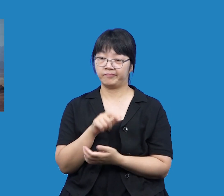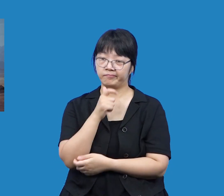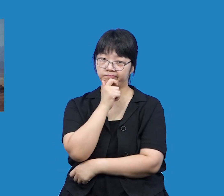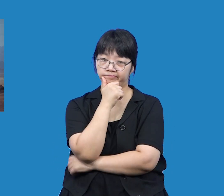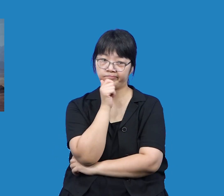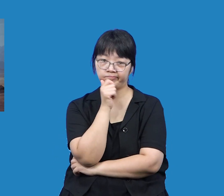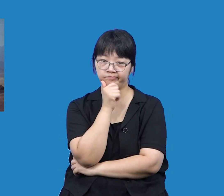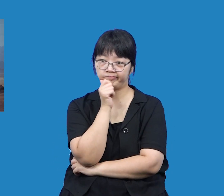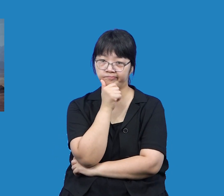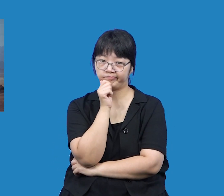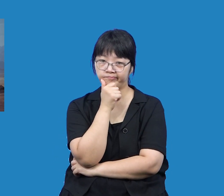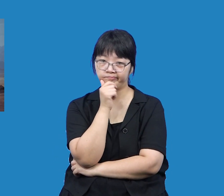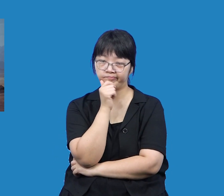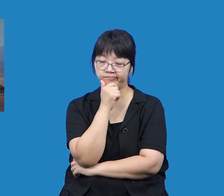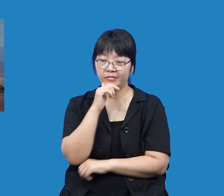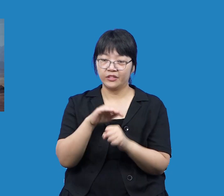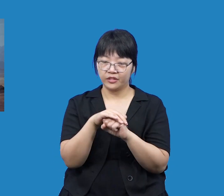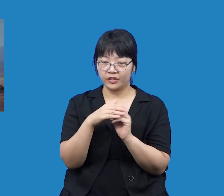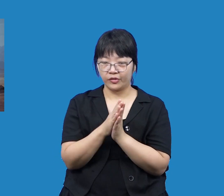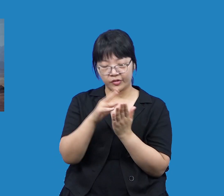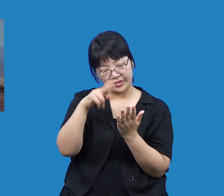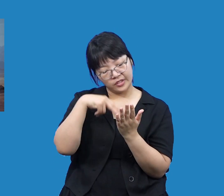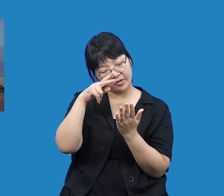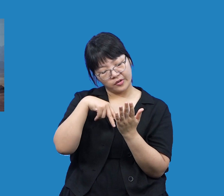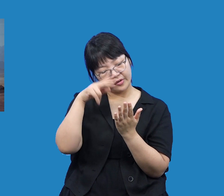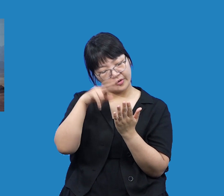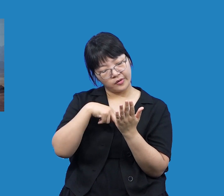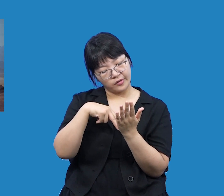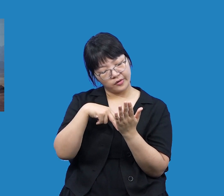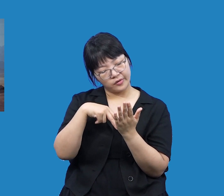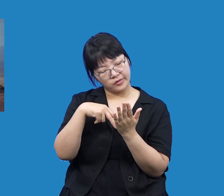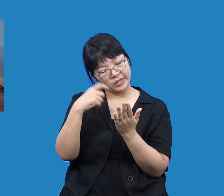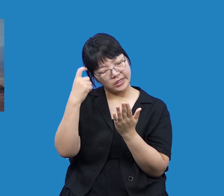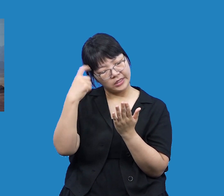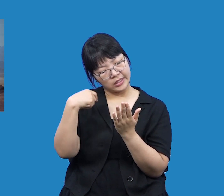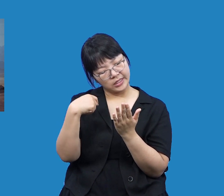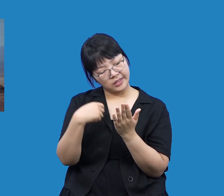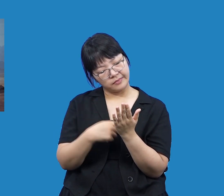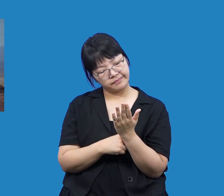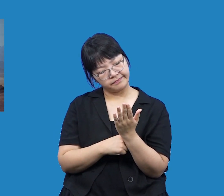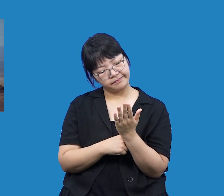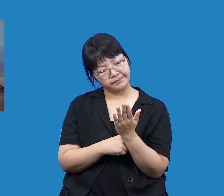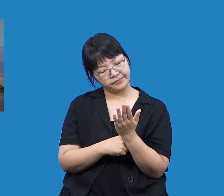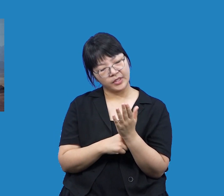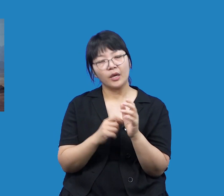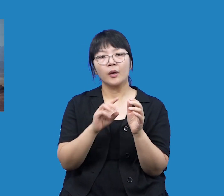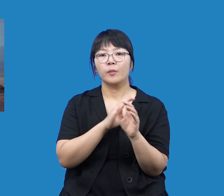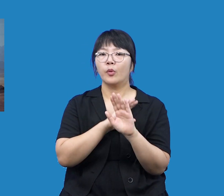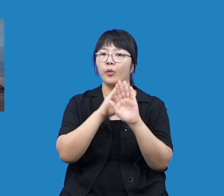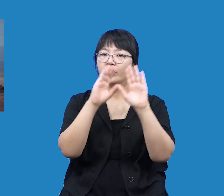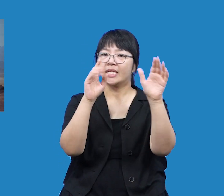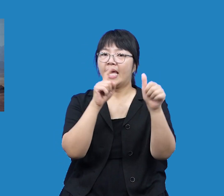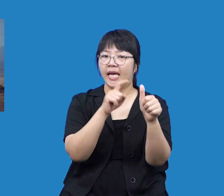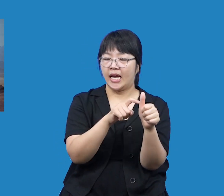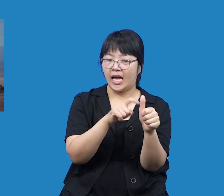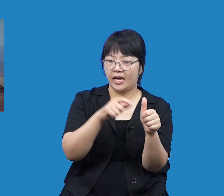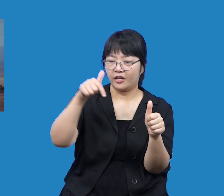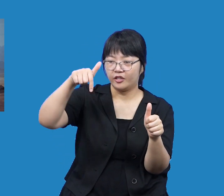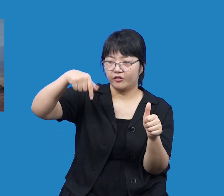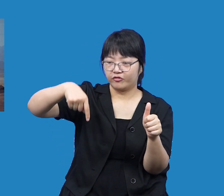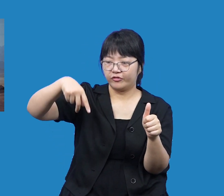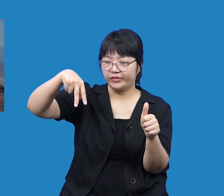1절의 뉘앙스를 본문에서 읽어보면 모세가 구수 여자를 취하였으므로 라고 기록하고